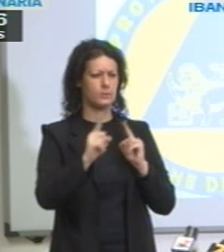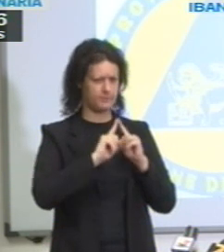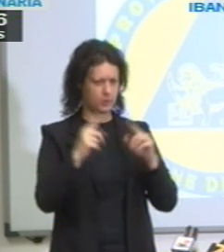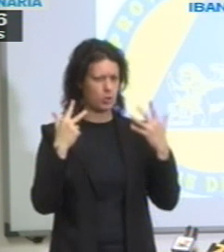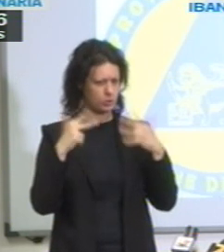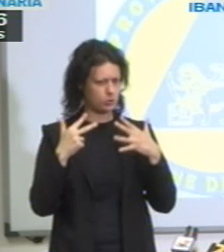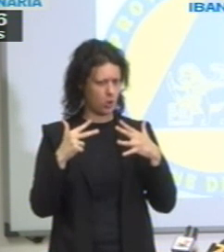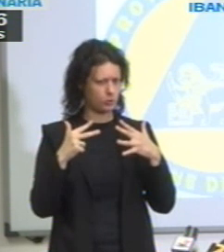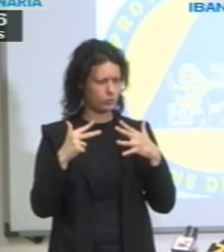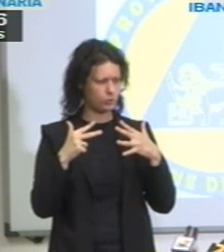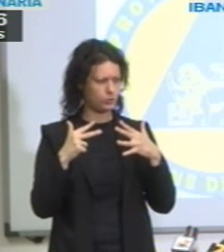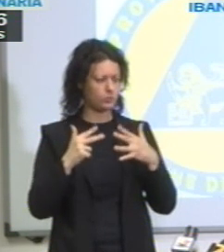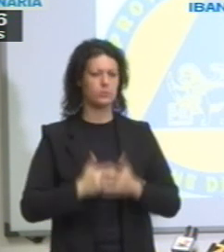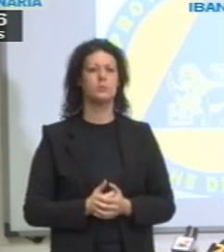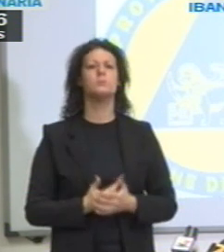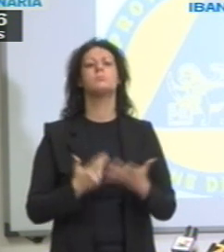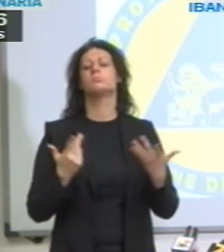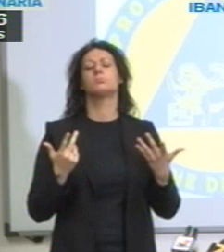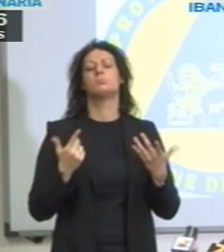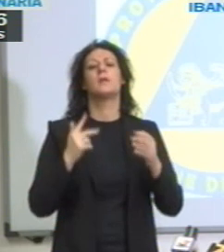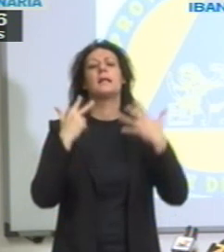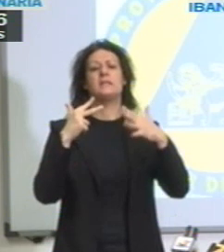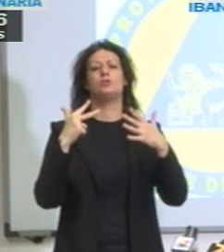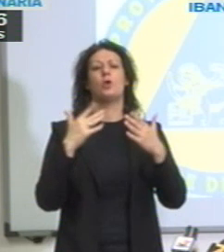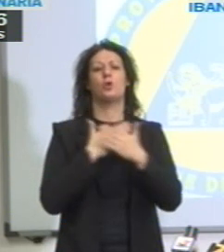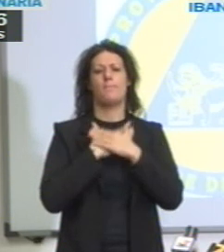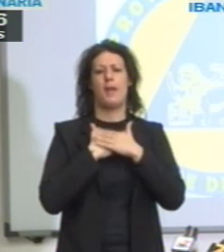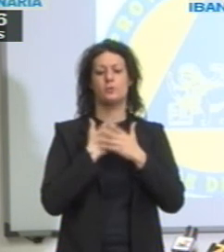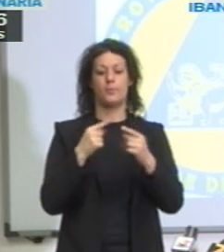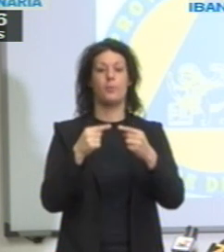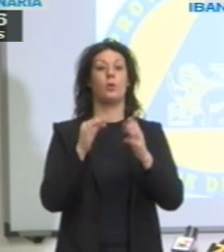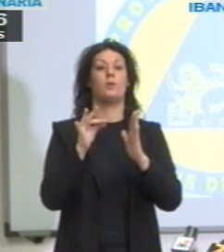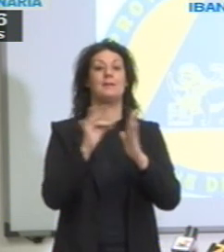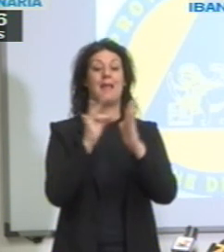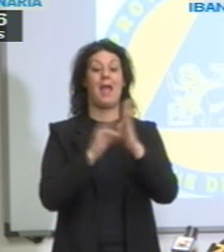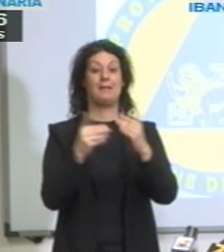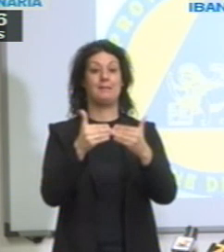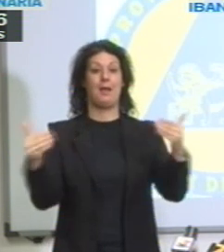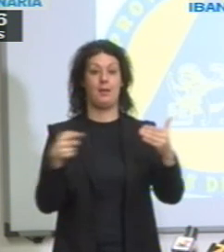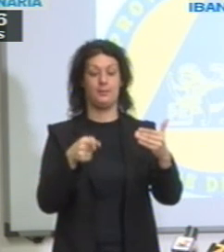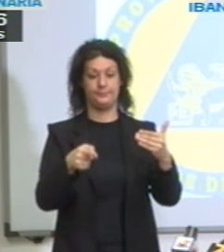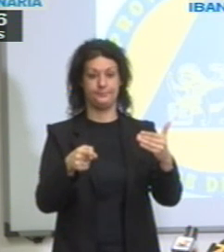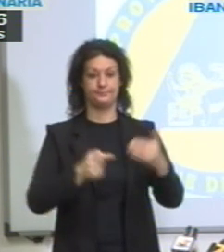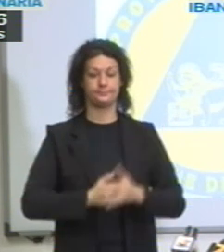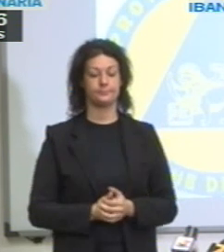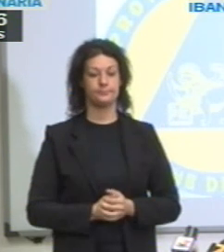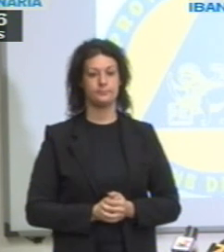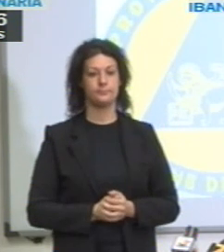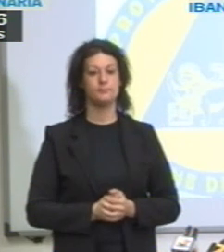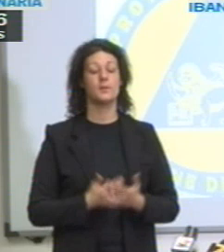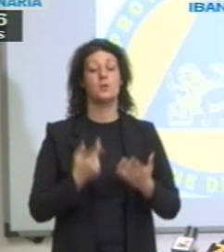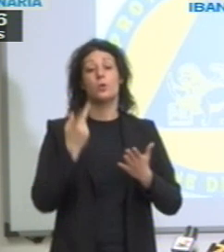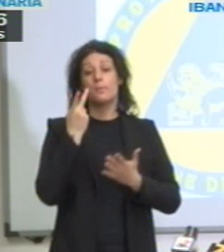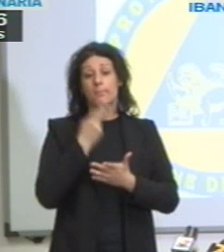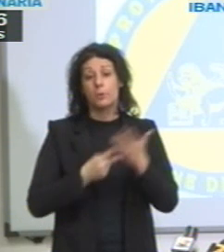Ma insomma, il 18 comunque è una deadline, cioè è comunque un momento di tagliando da quel che si capisce. Cerchiamo di capire se